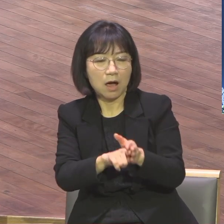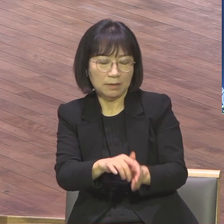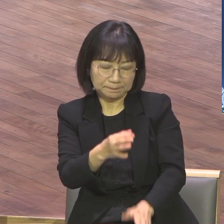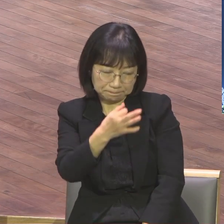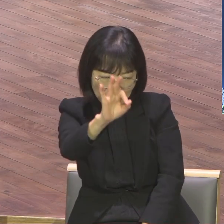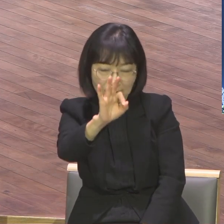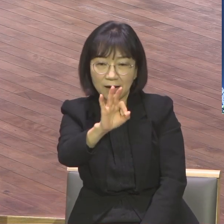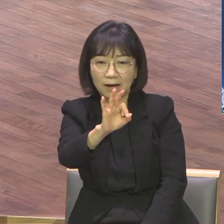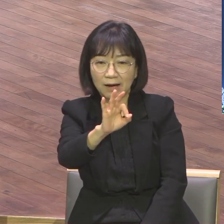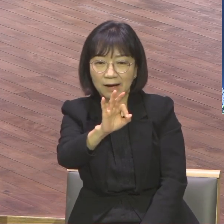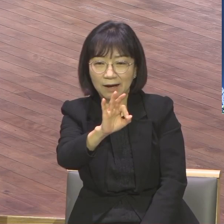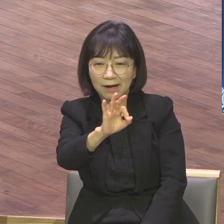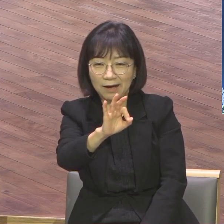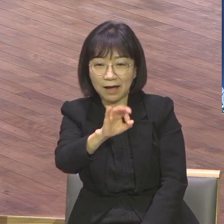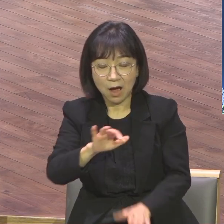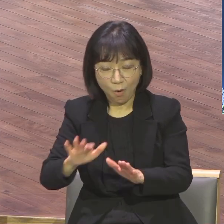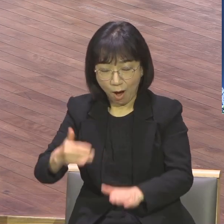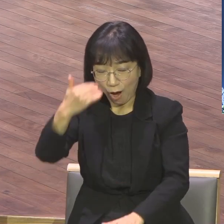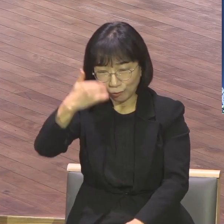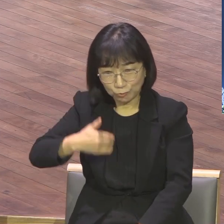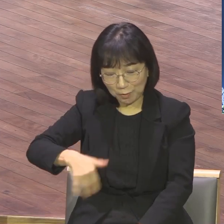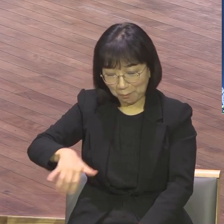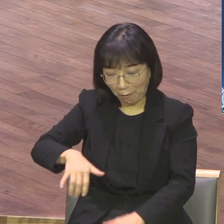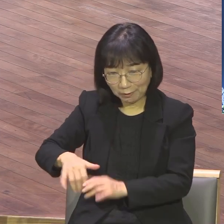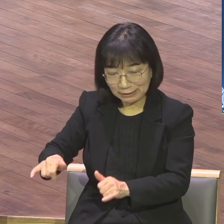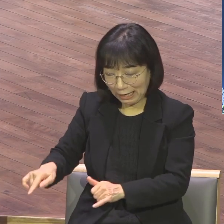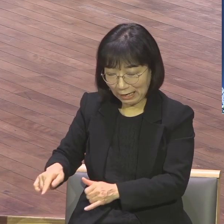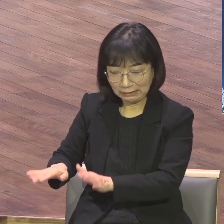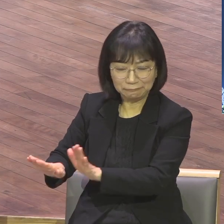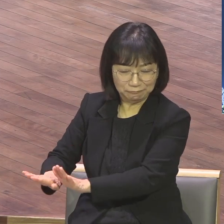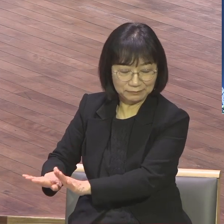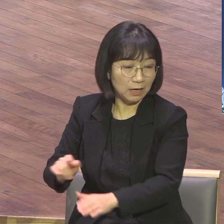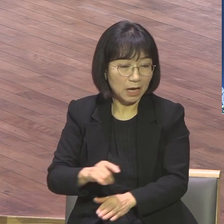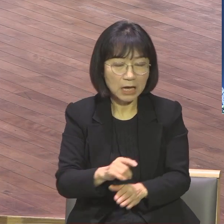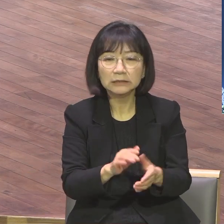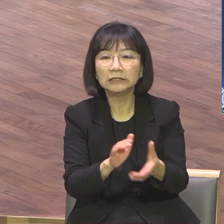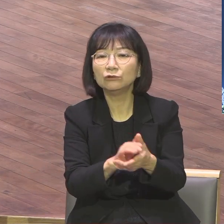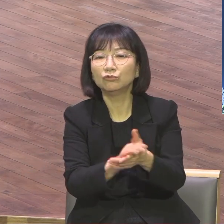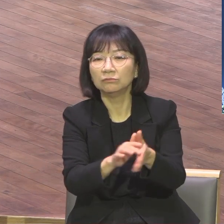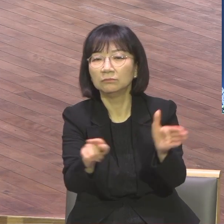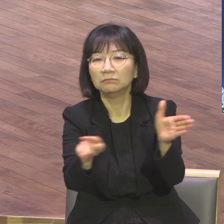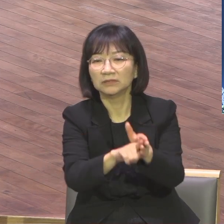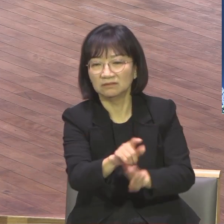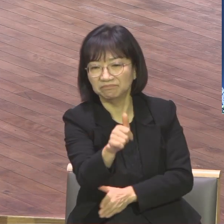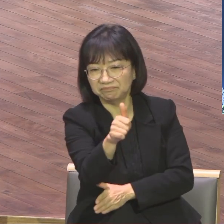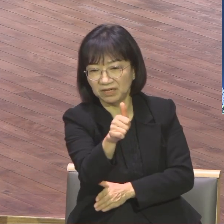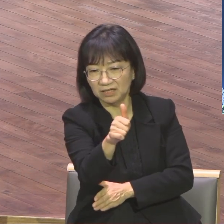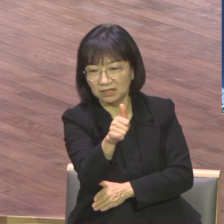중풍병자를 말한 게 아니에요. 중풍병자를 데리고 온 친구들의 믿음.